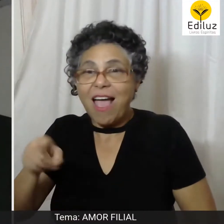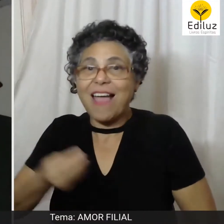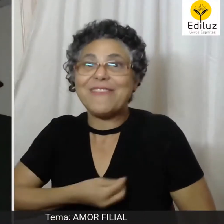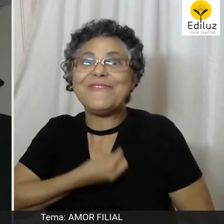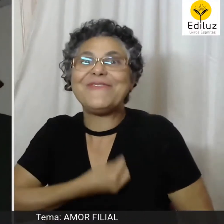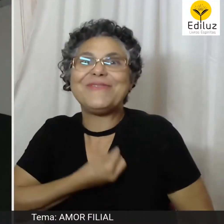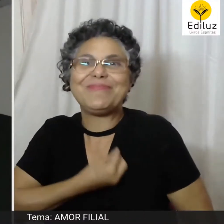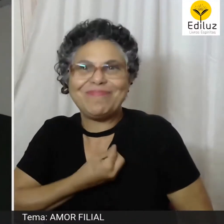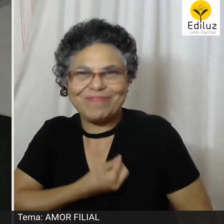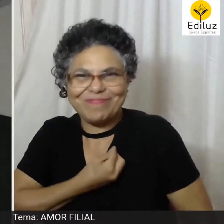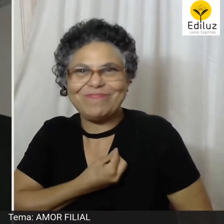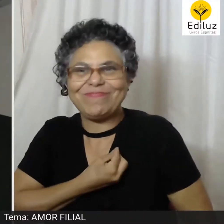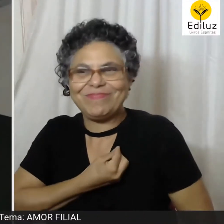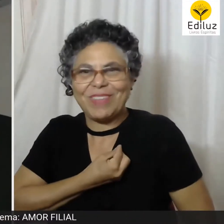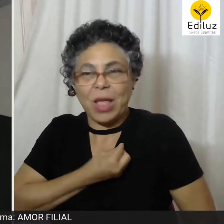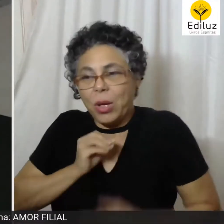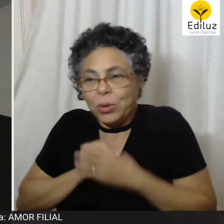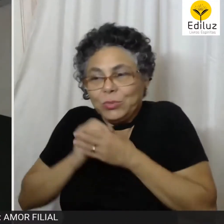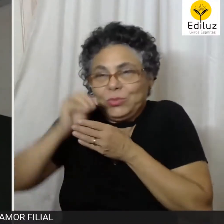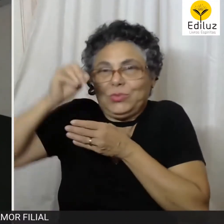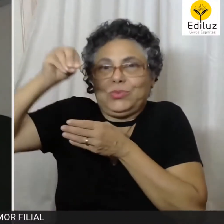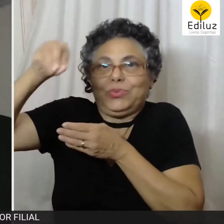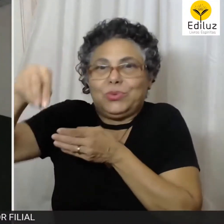me introjeto no outro.